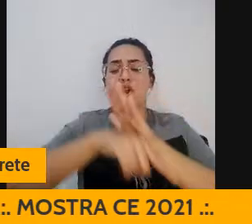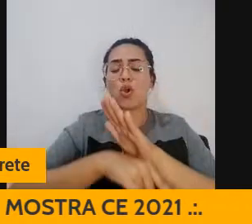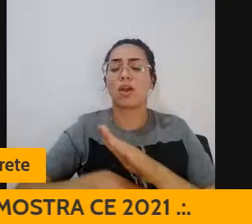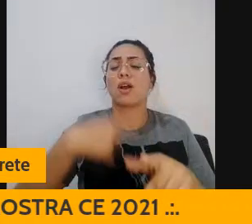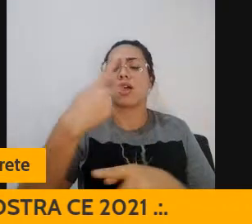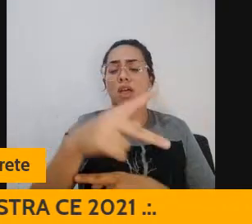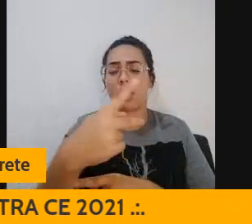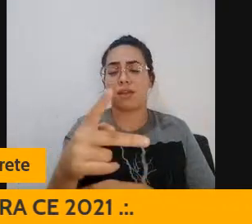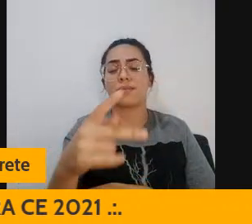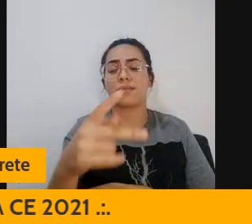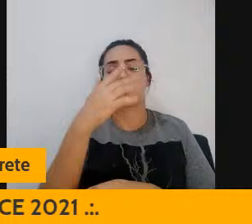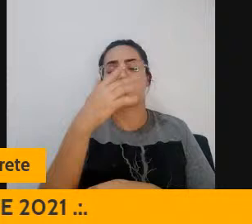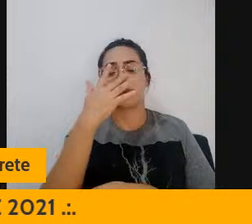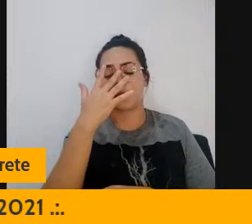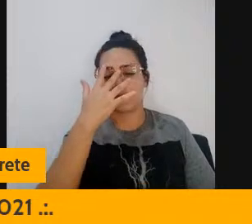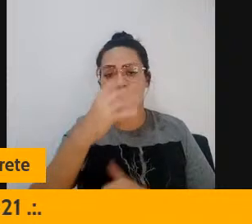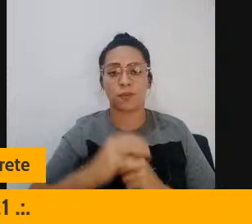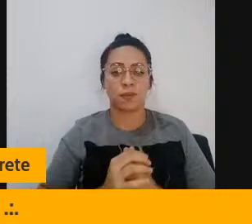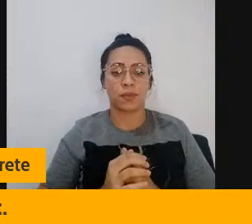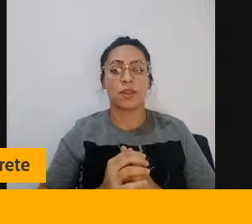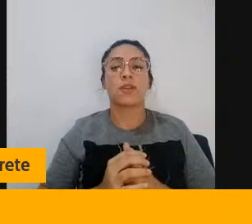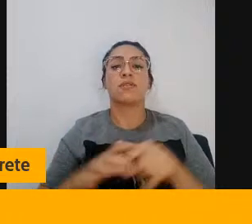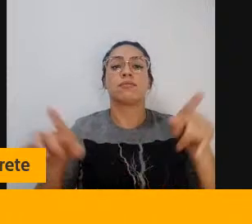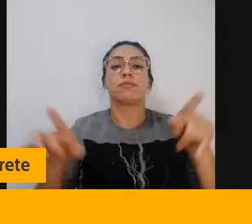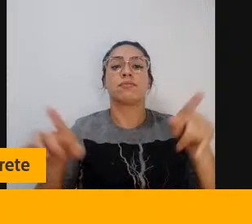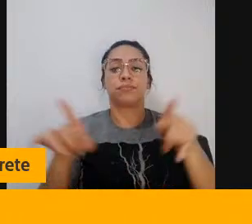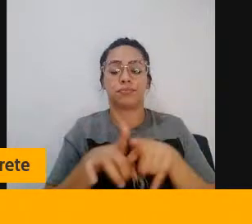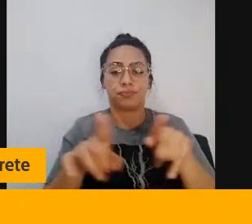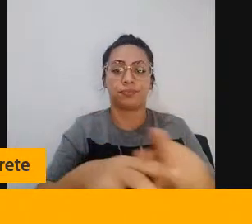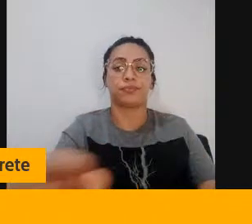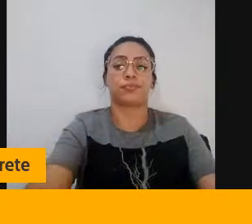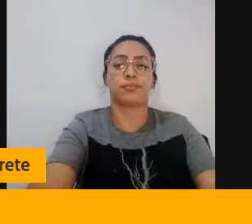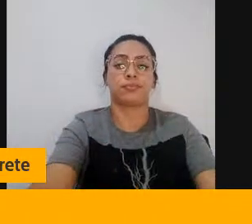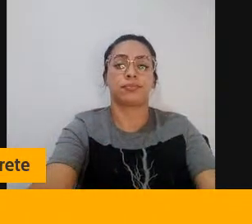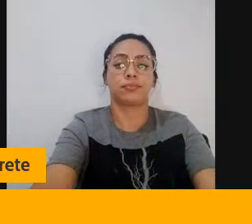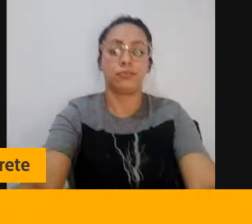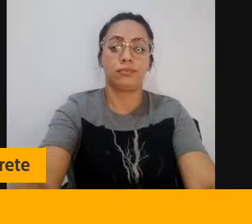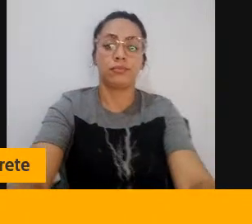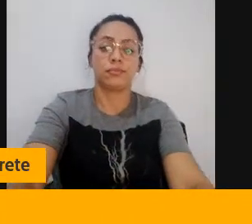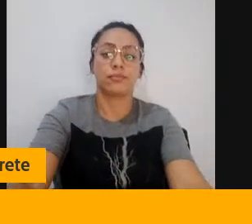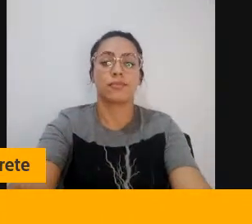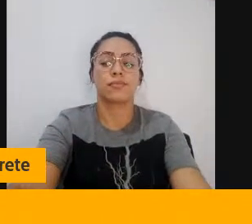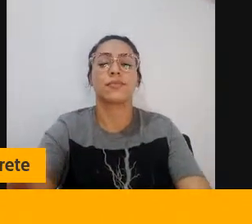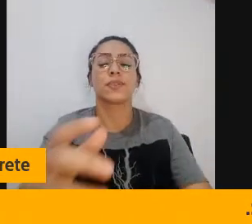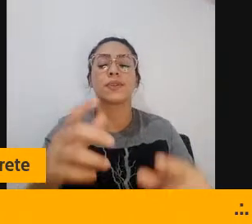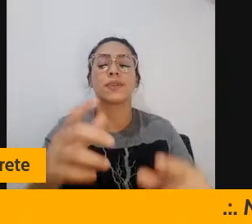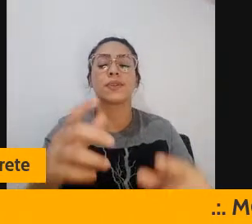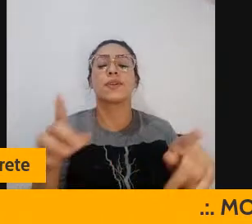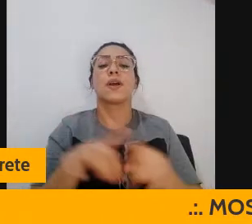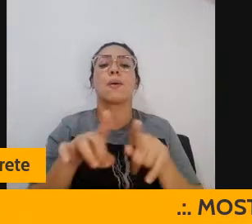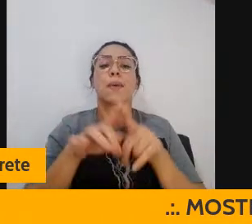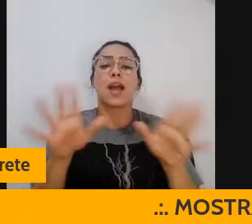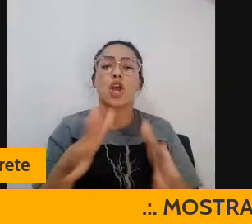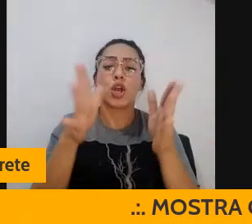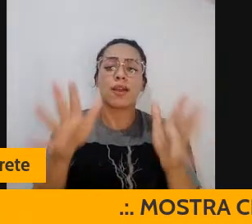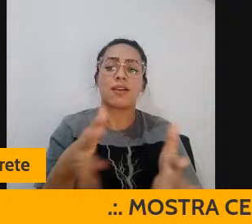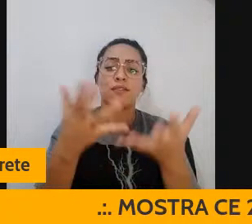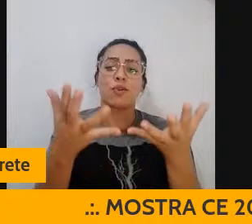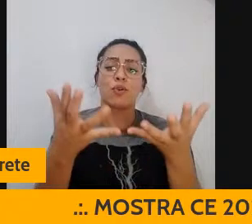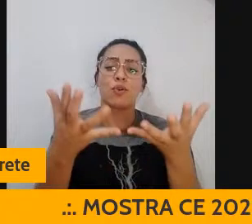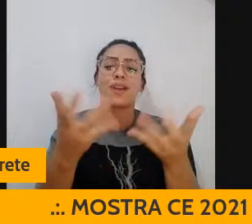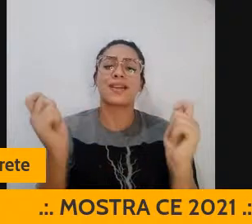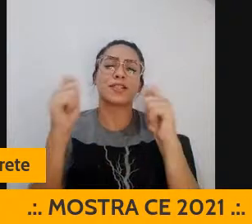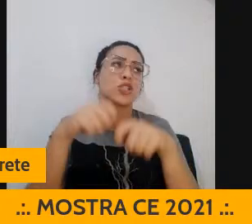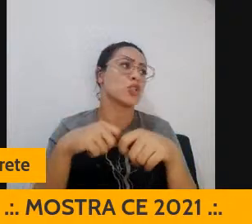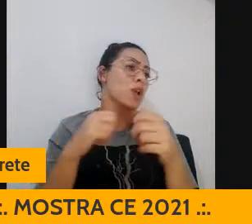Eu diria assim que também, né, tudo isso suscita muitas possibilidades. Quando a